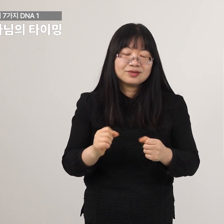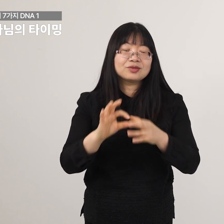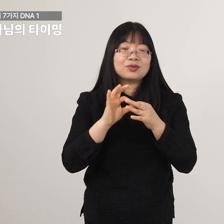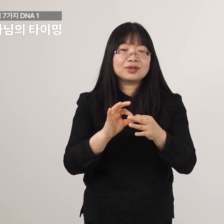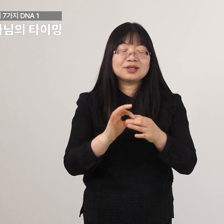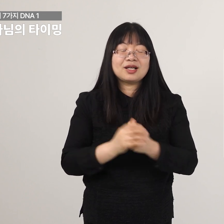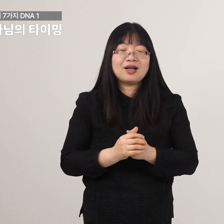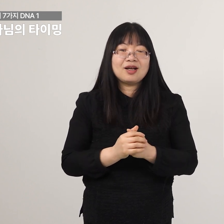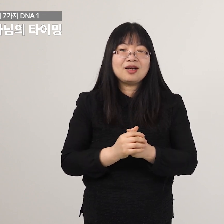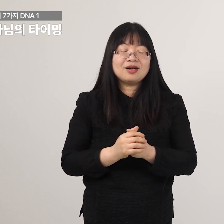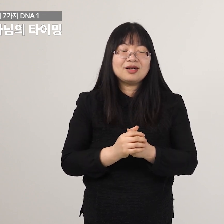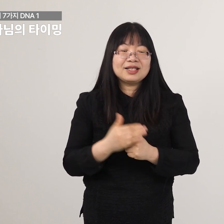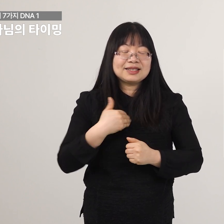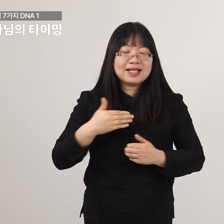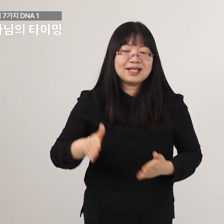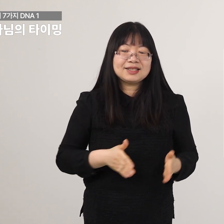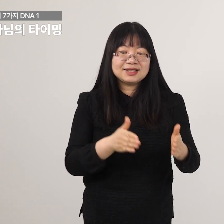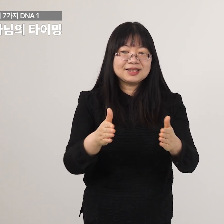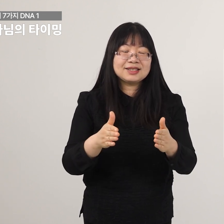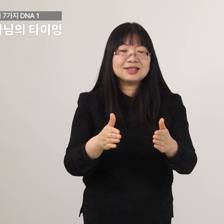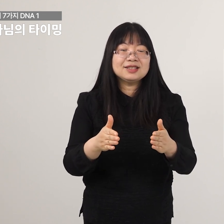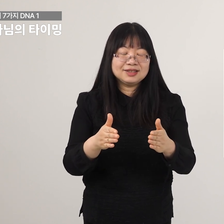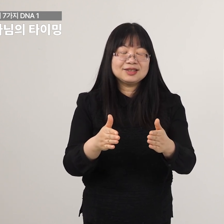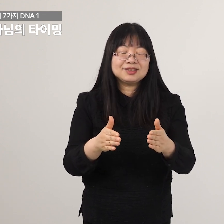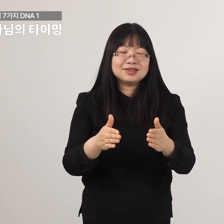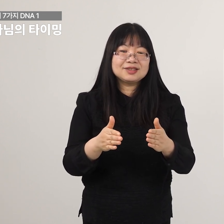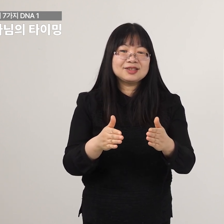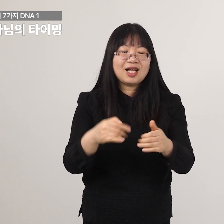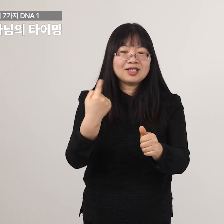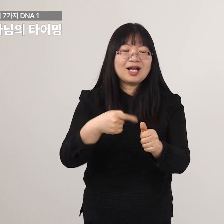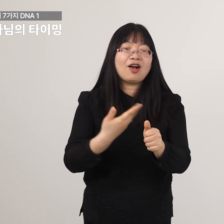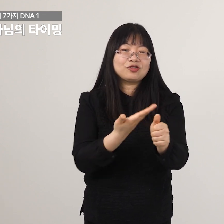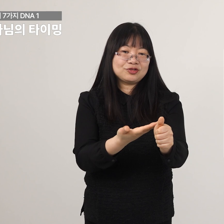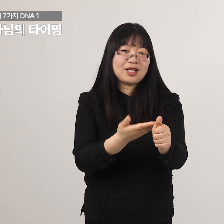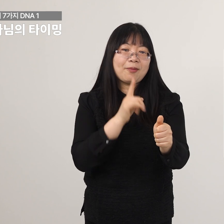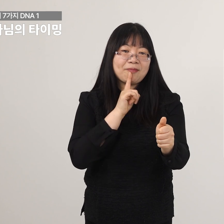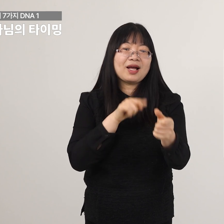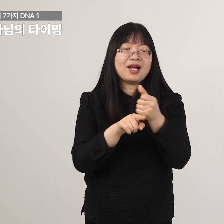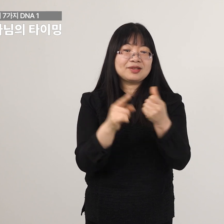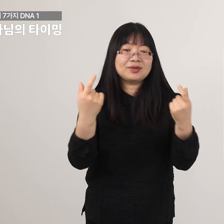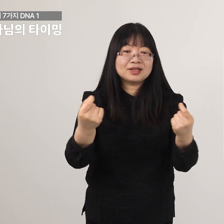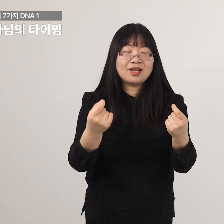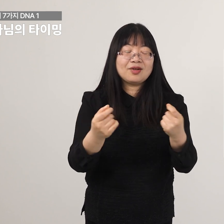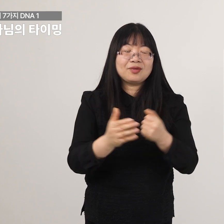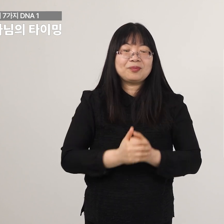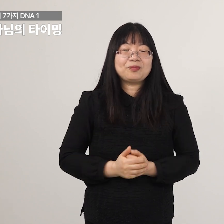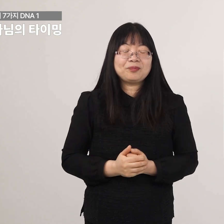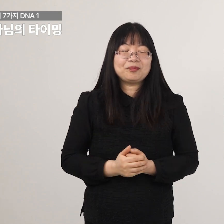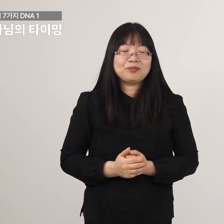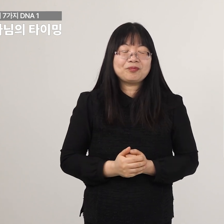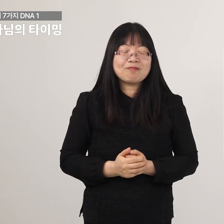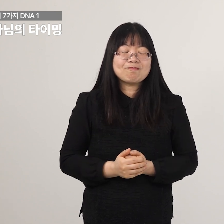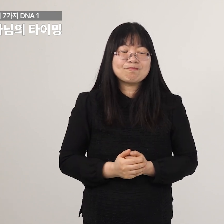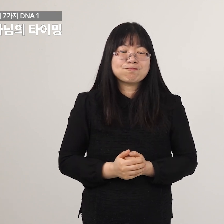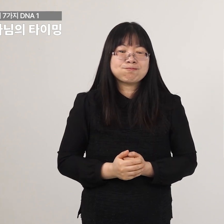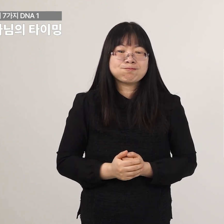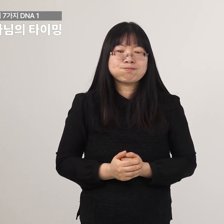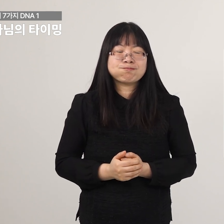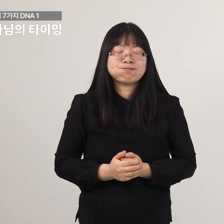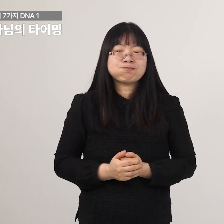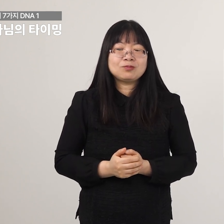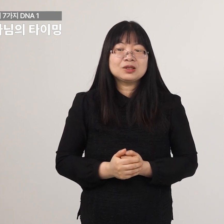내주하셔서 내 길을, 한 해의 걸음을 가르치신다는 말이에요. 그분이